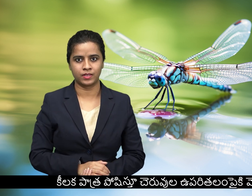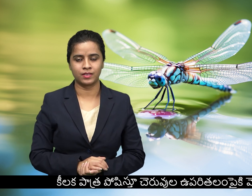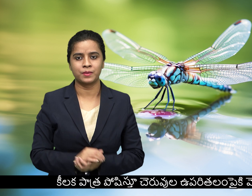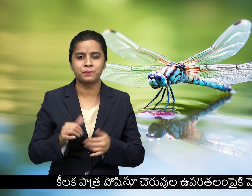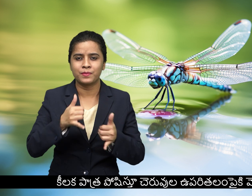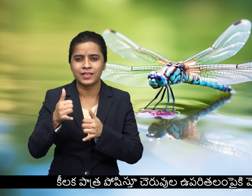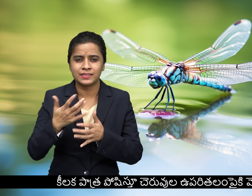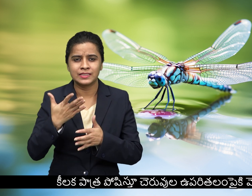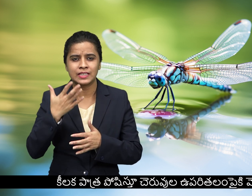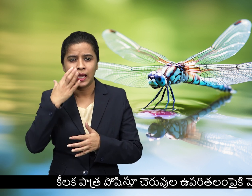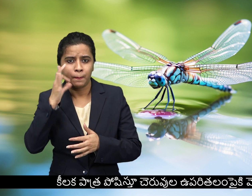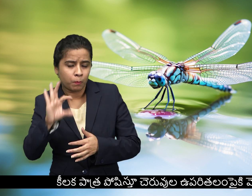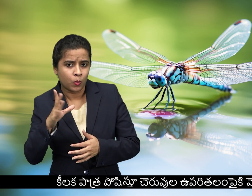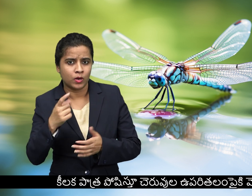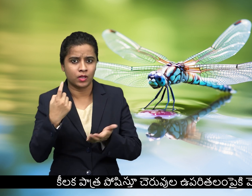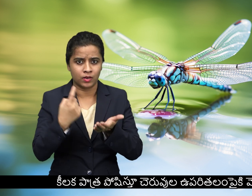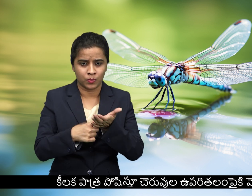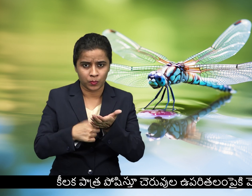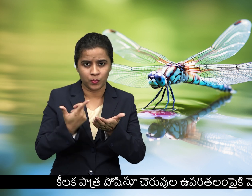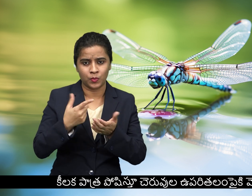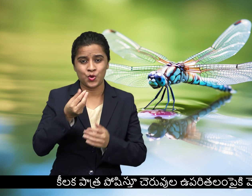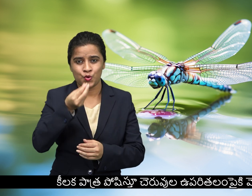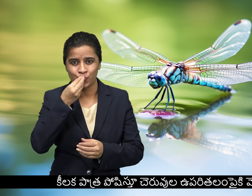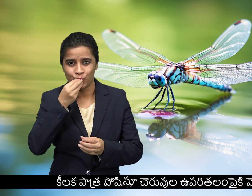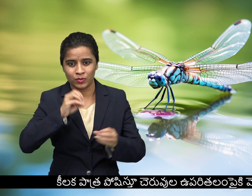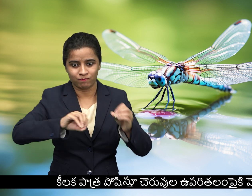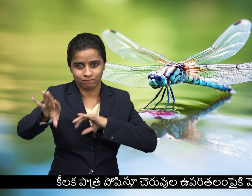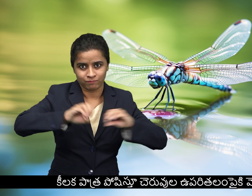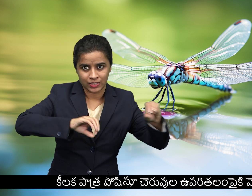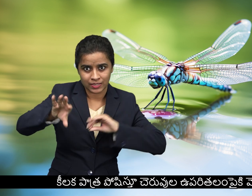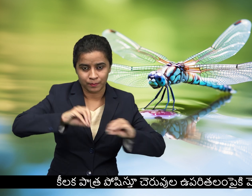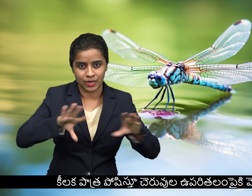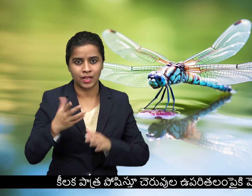కీలక పాత్ర పోషిస్తూ చెరువుల ఉపరితలంపైకి వెళ్ళగలవు.